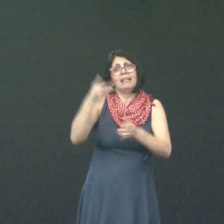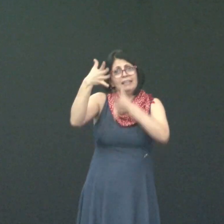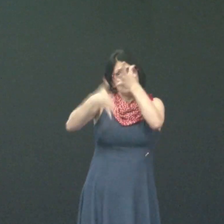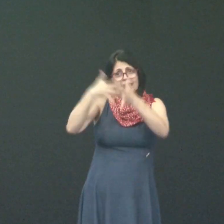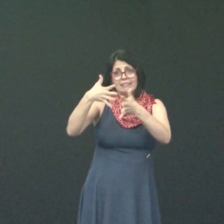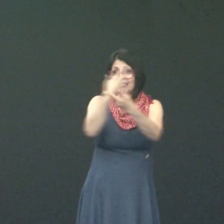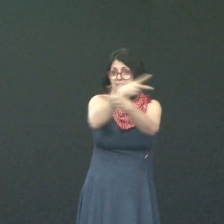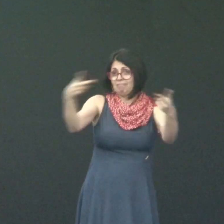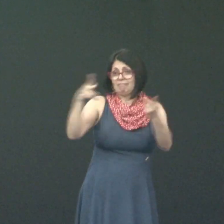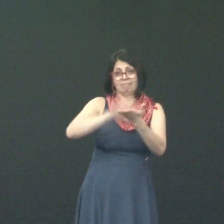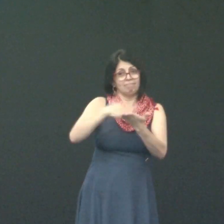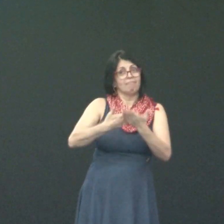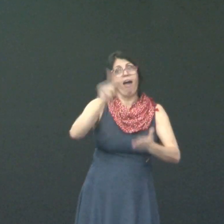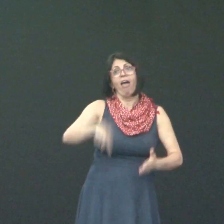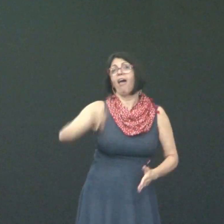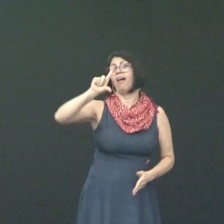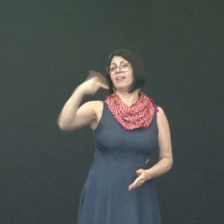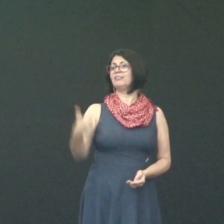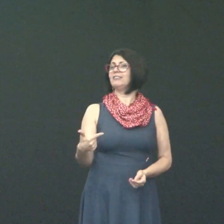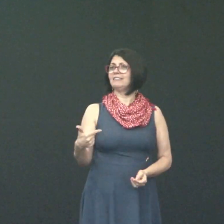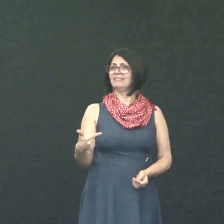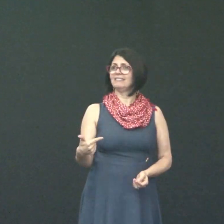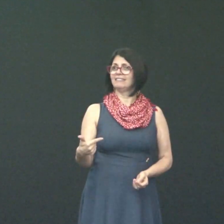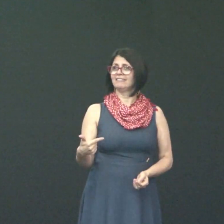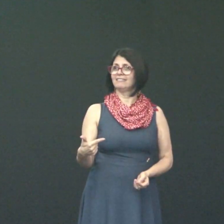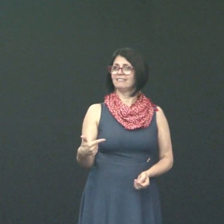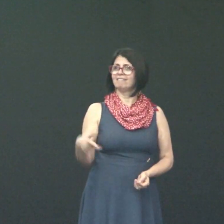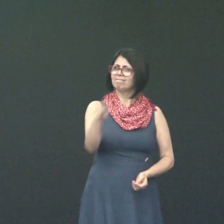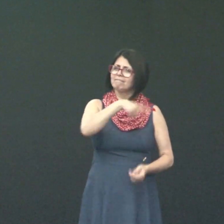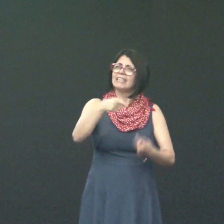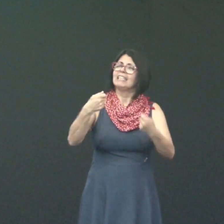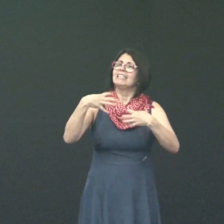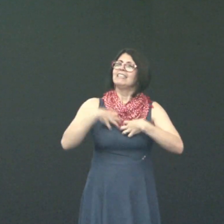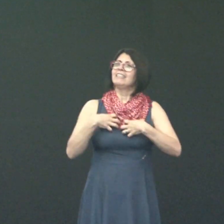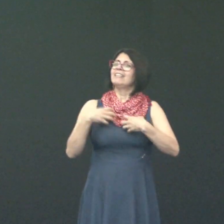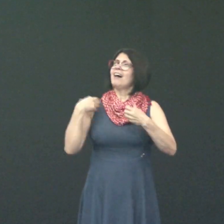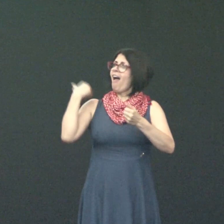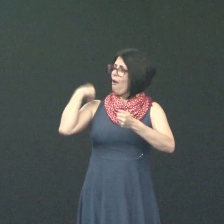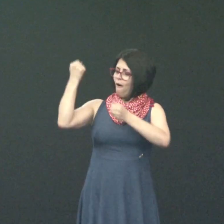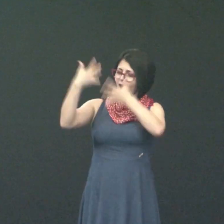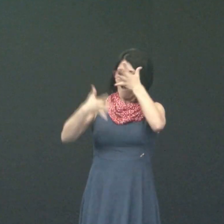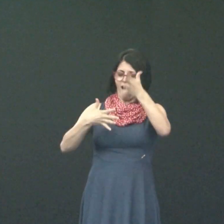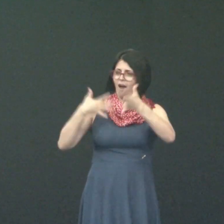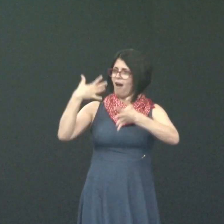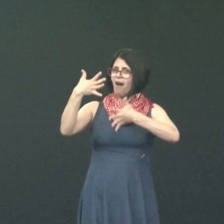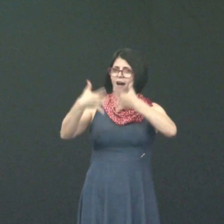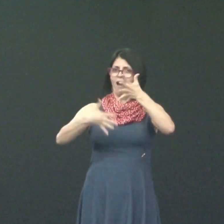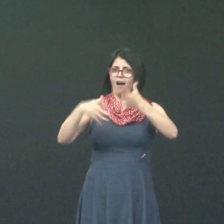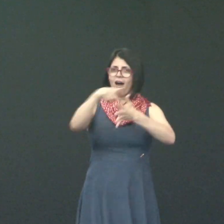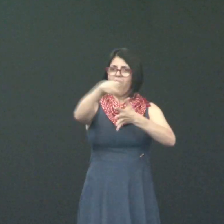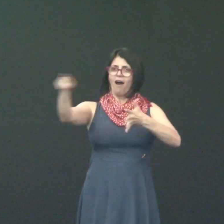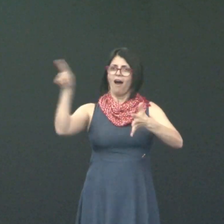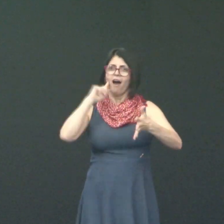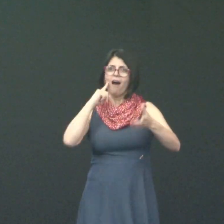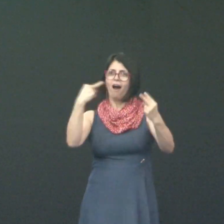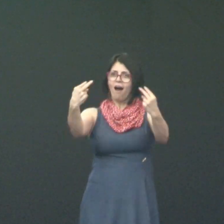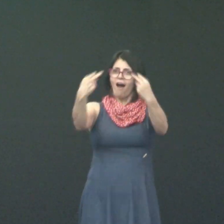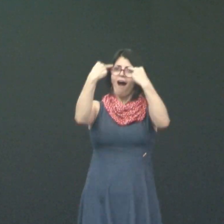surdas. Porque a Libras é sua. A Libras é da comunidade surda. Nós a utilizamos como segunda